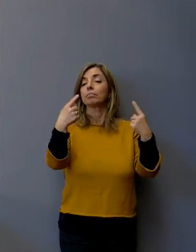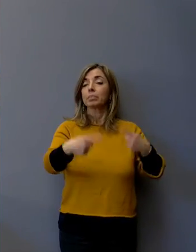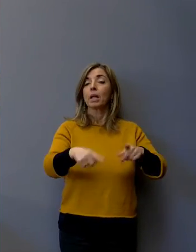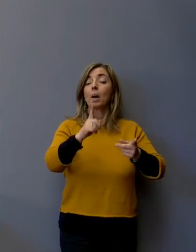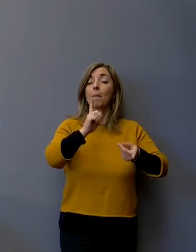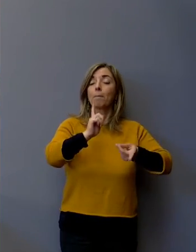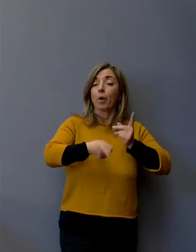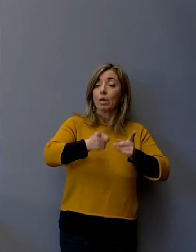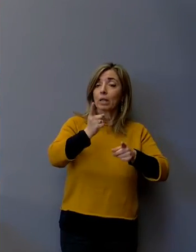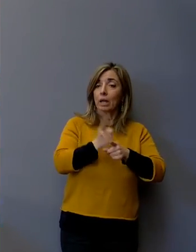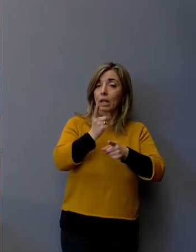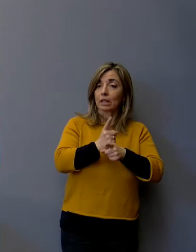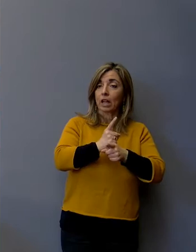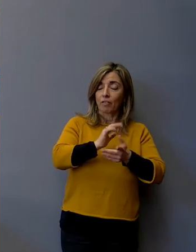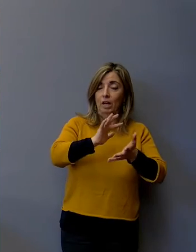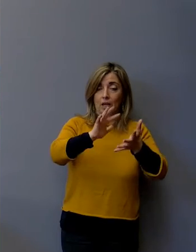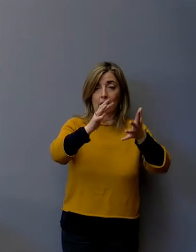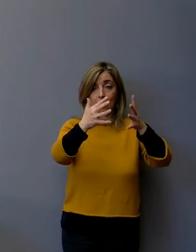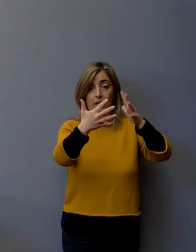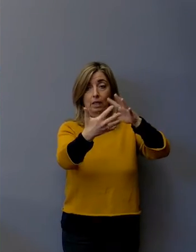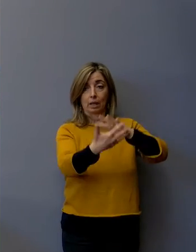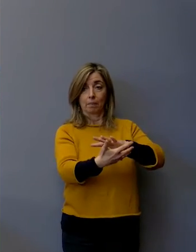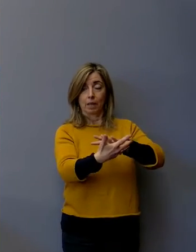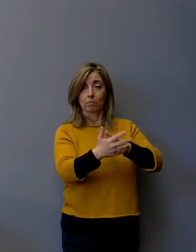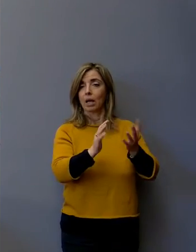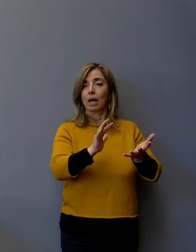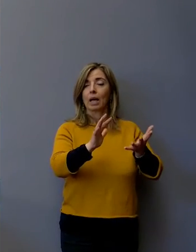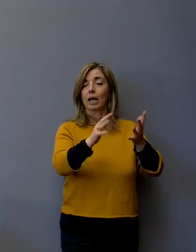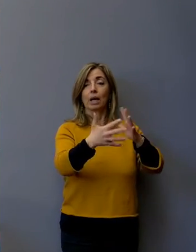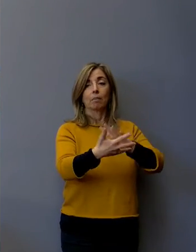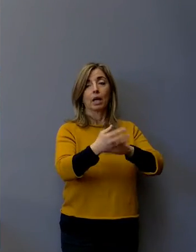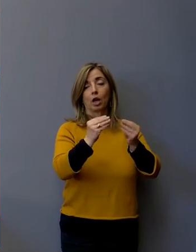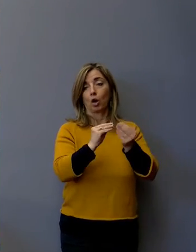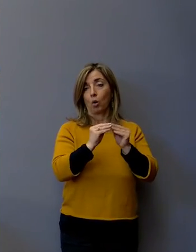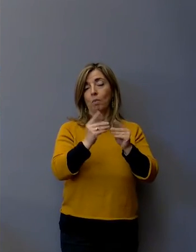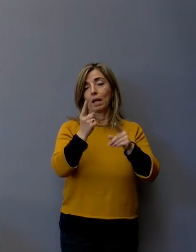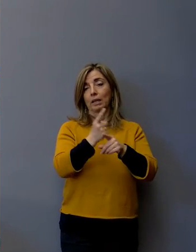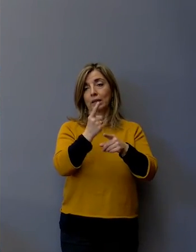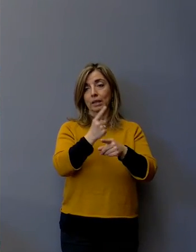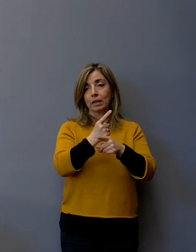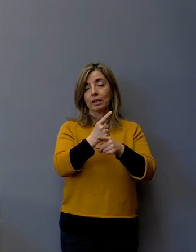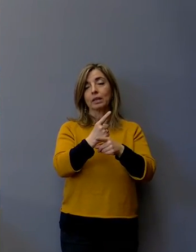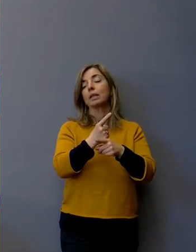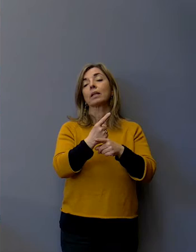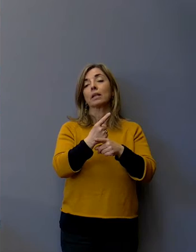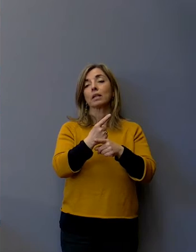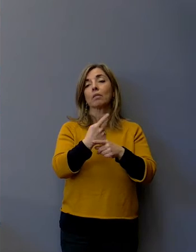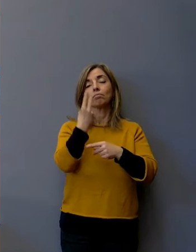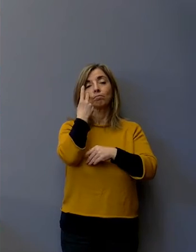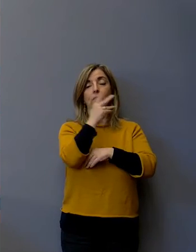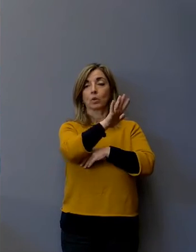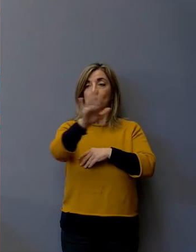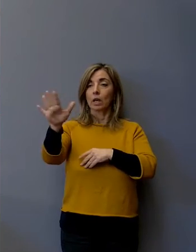come pensa alle cose ma dimostrando e testimoniando e le cose che desidera che pensa le faq